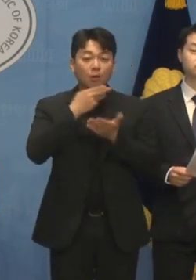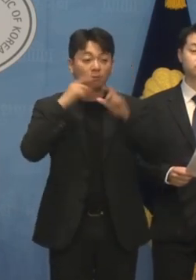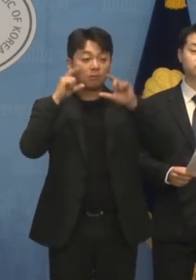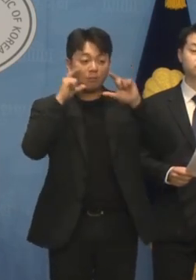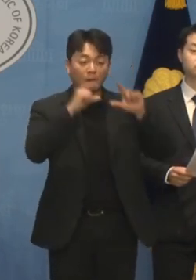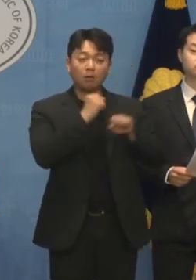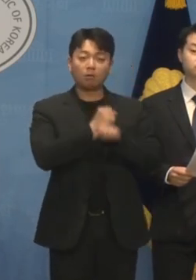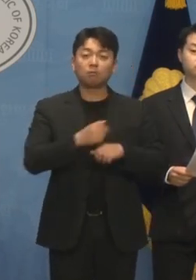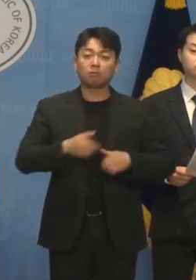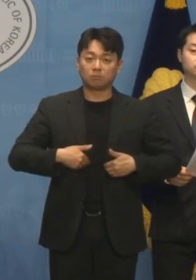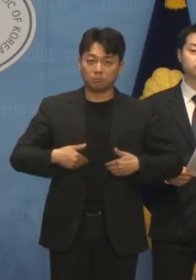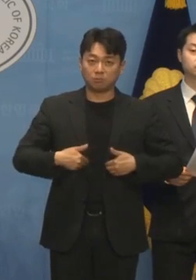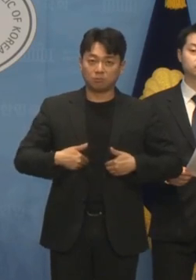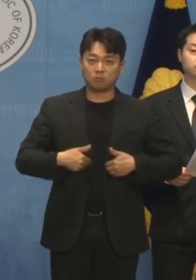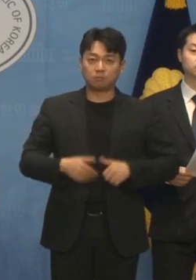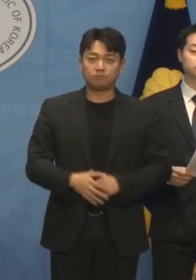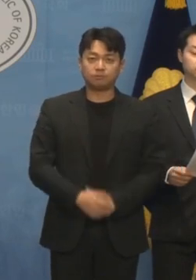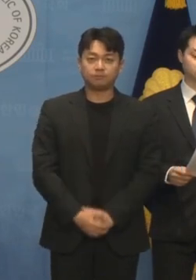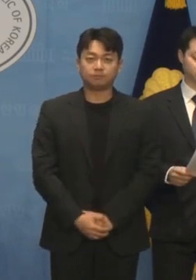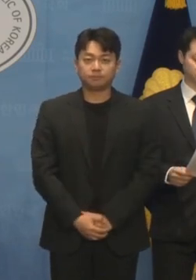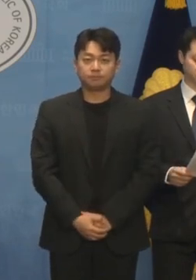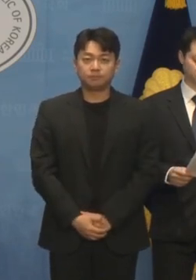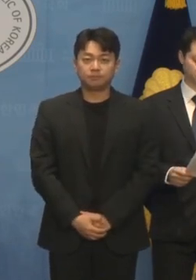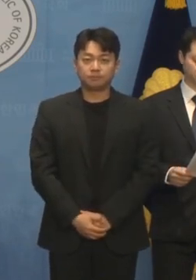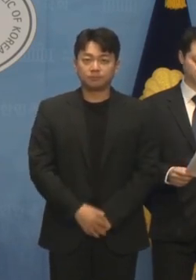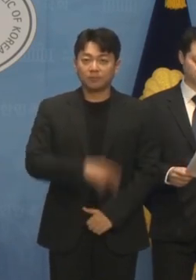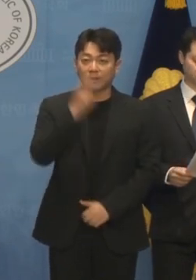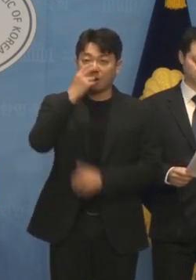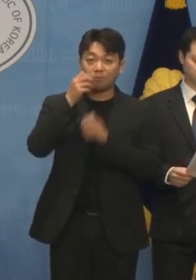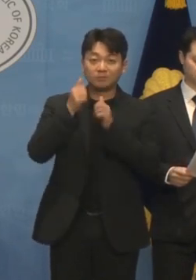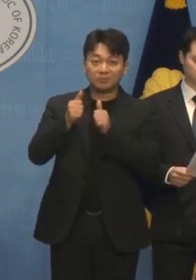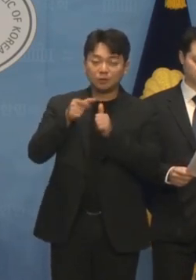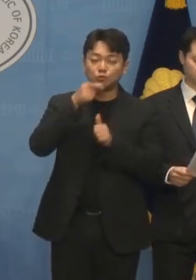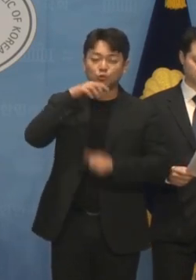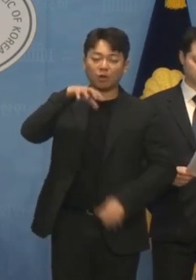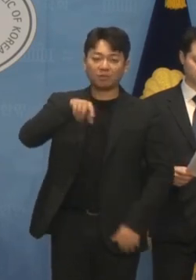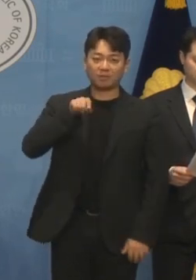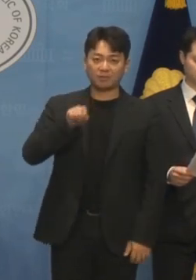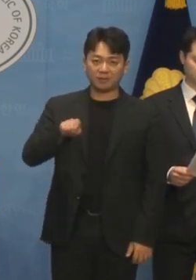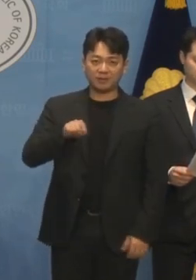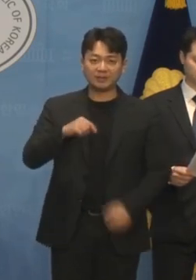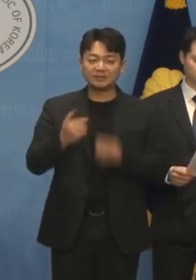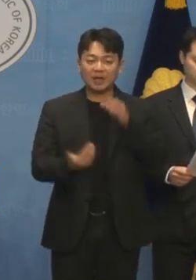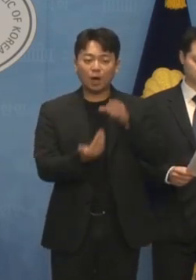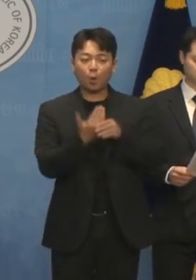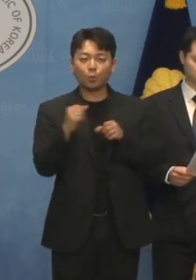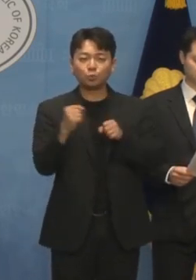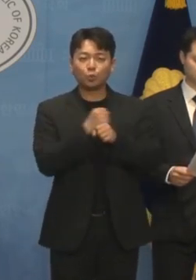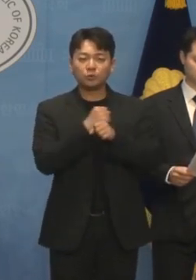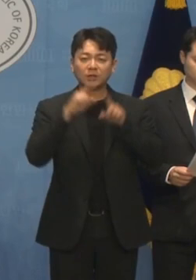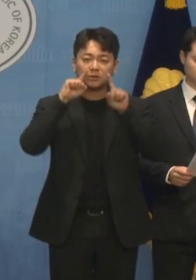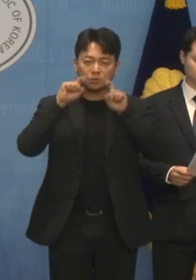합니다 사건 조작으로 악명높은 수지입니다 2 넘